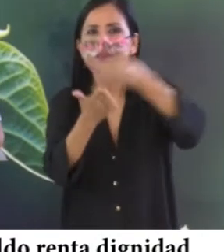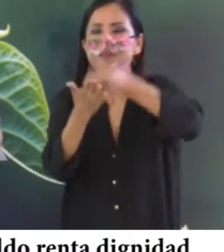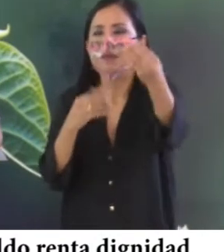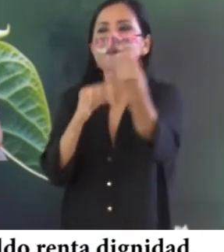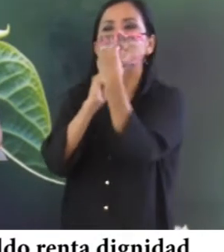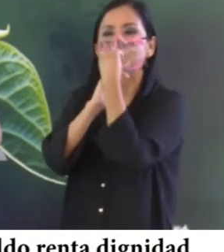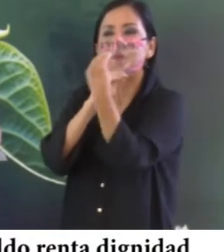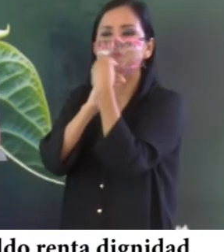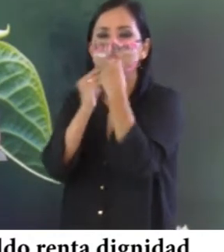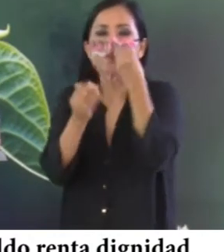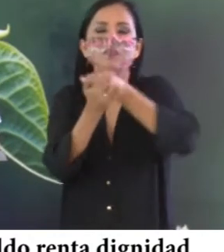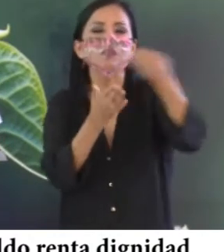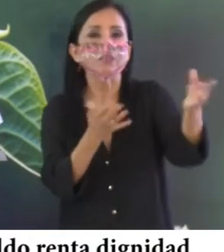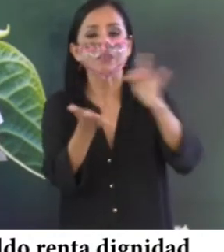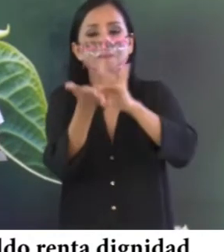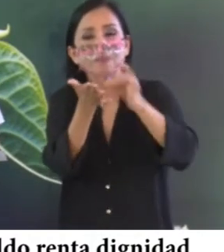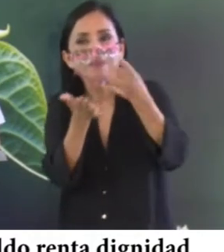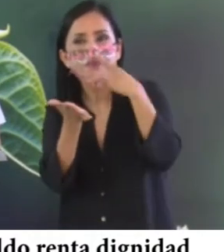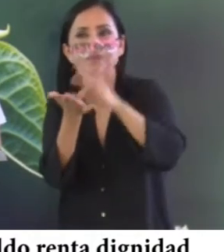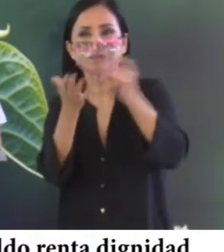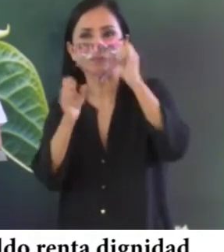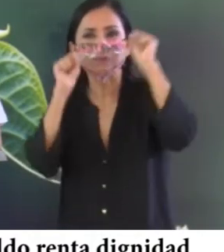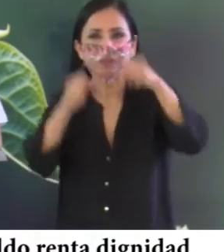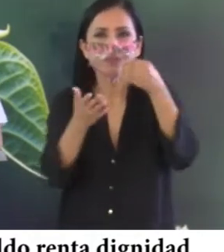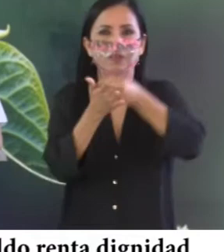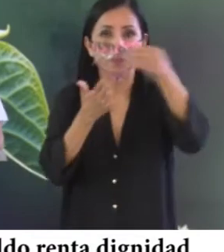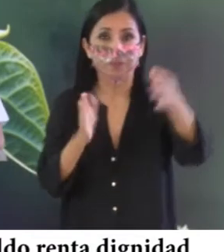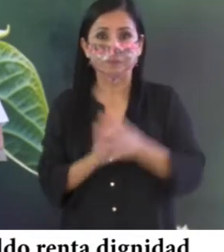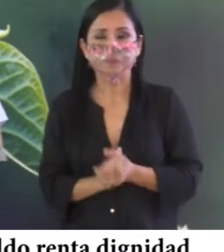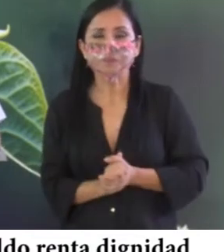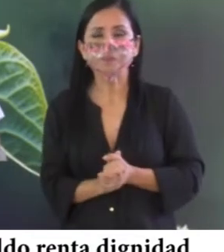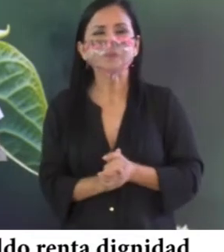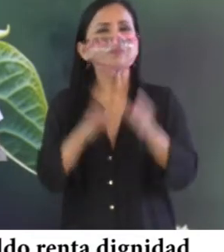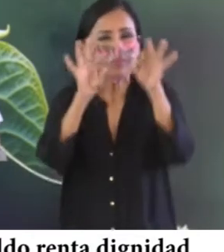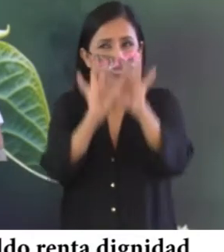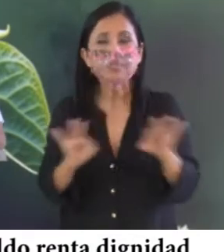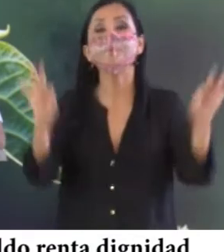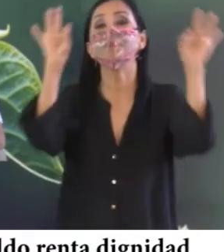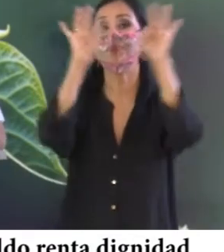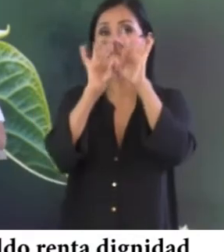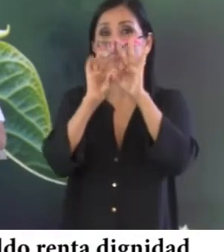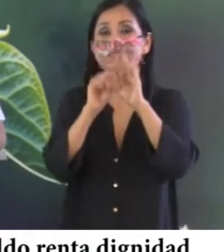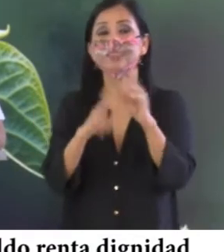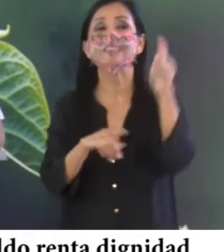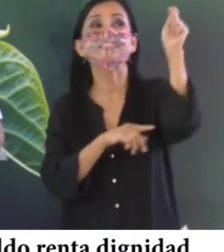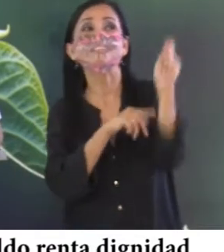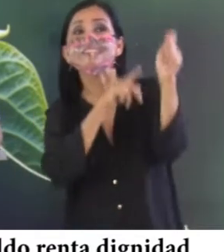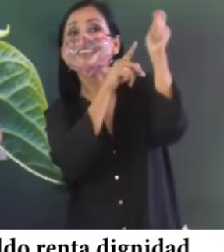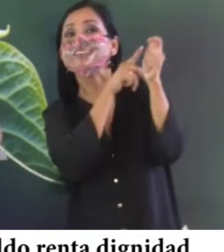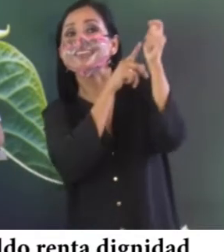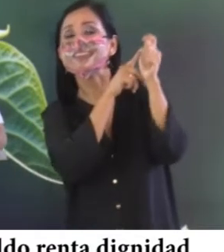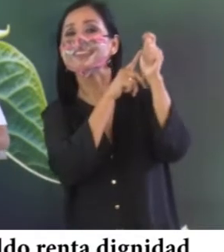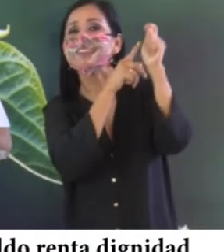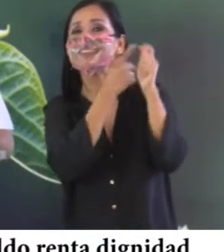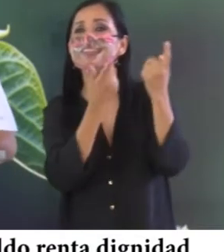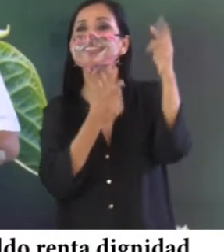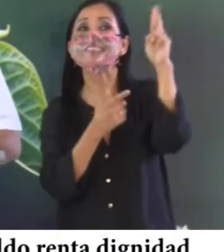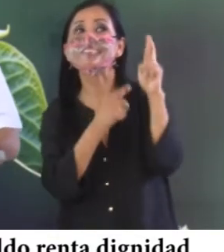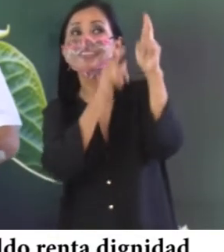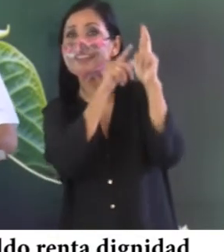con qué comprar medicamentos. Es muy importante tener este aguinaldo para cubrir las